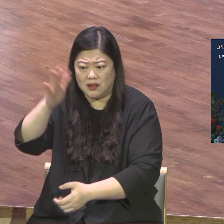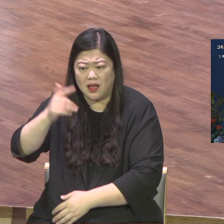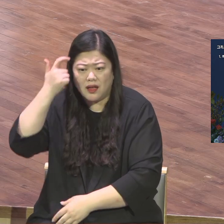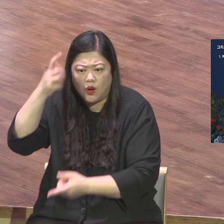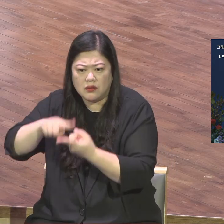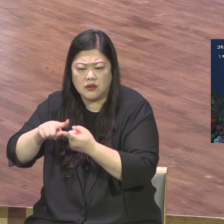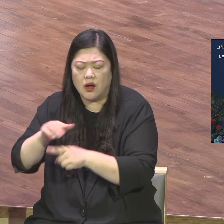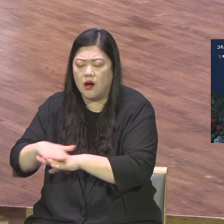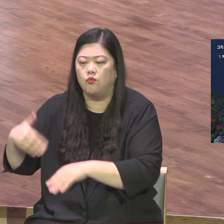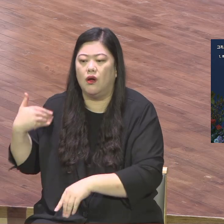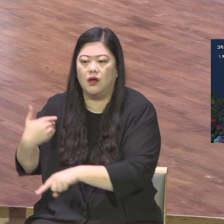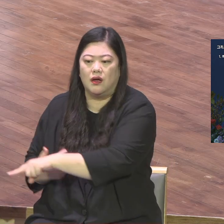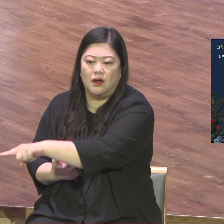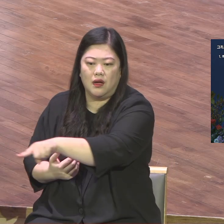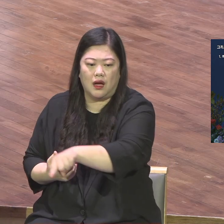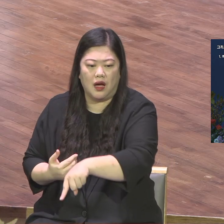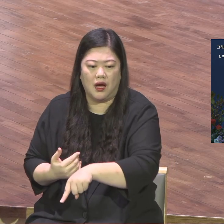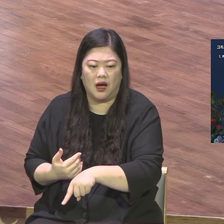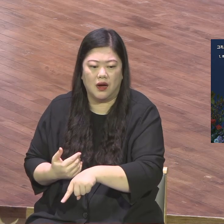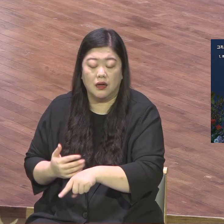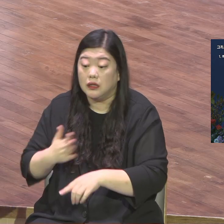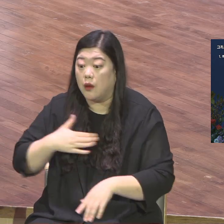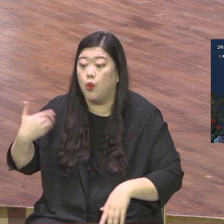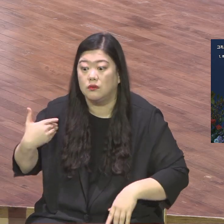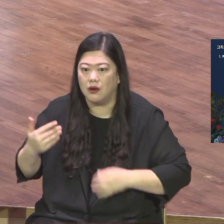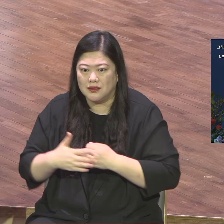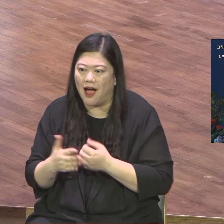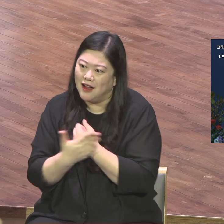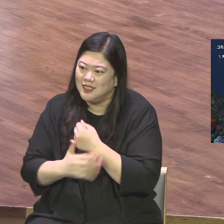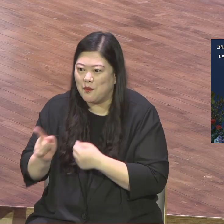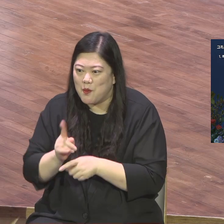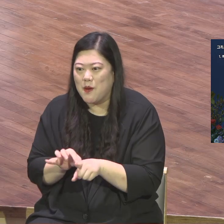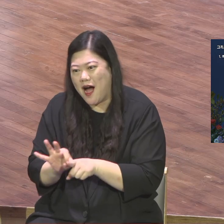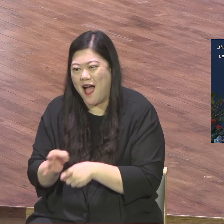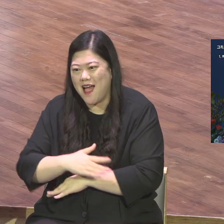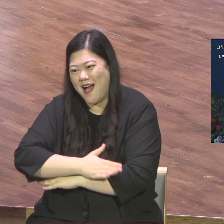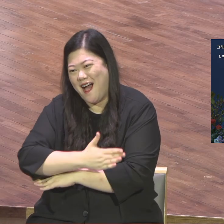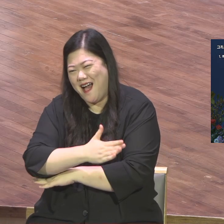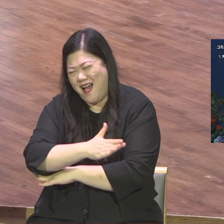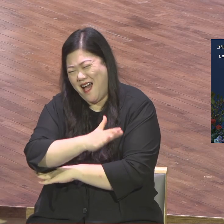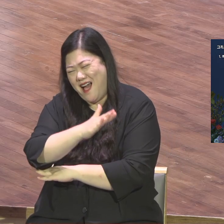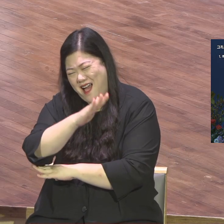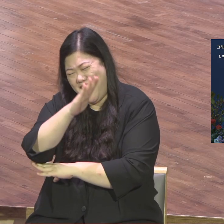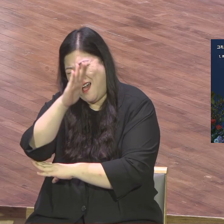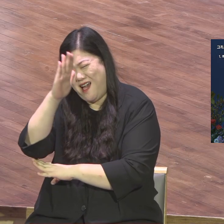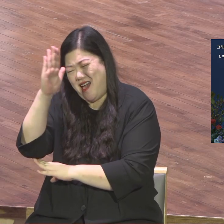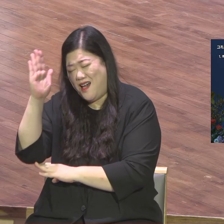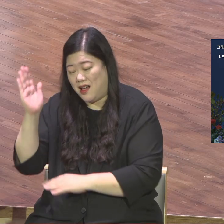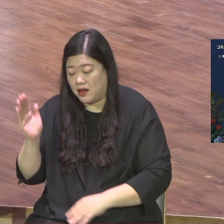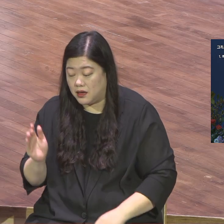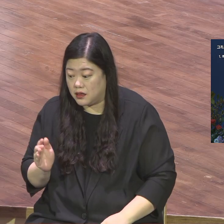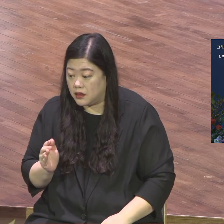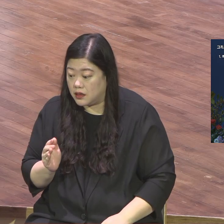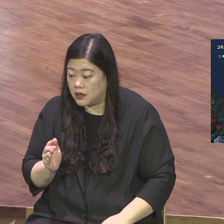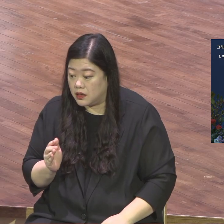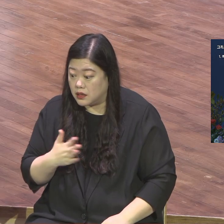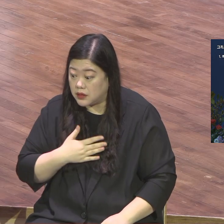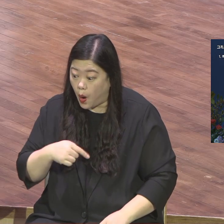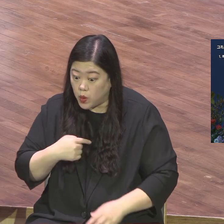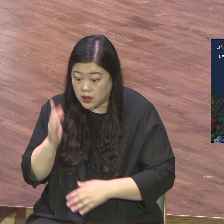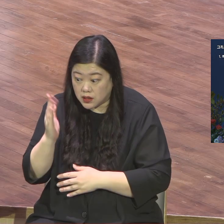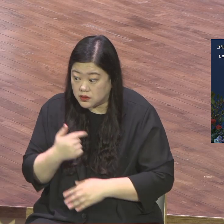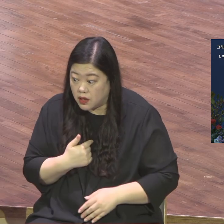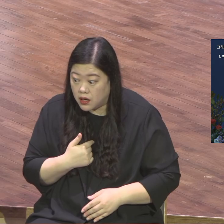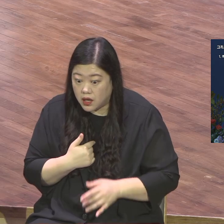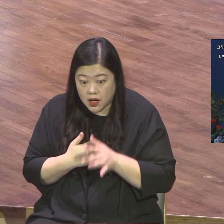성령의 임재가 없었다는 얘기예요. 어떤 분은 은혜 많이 받고 어떤 분은 변화가 되고 어떤 분은 성장하는데 어떤 분은